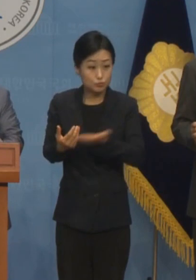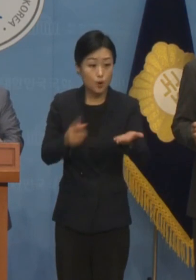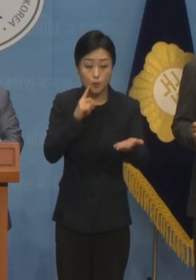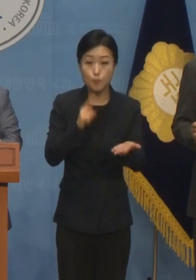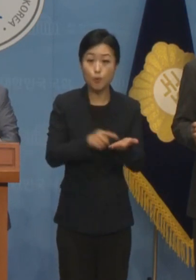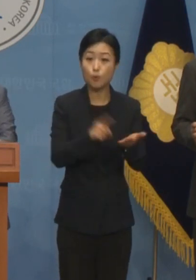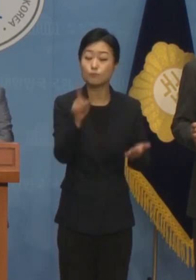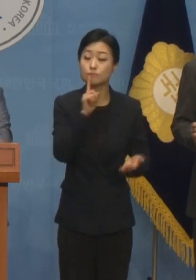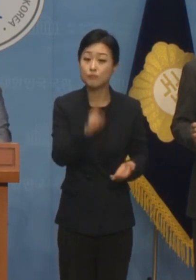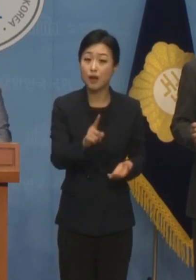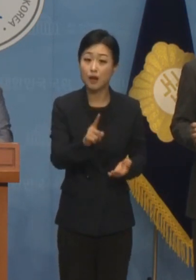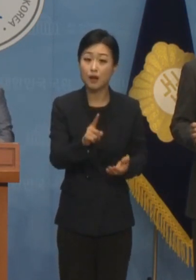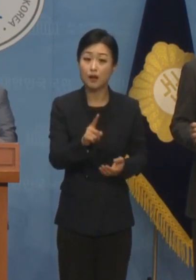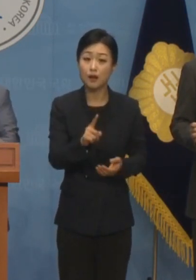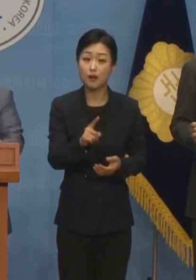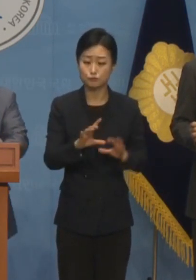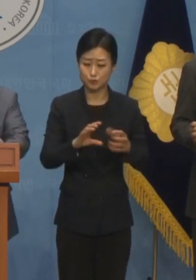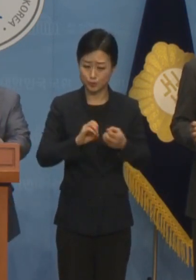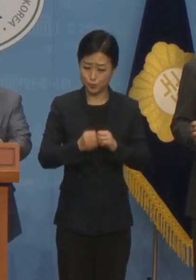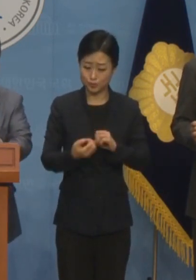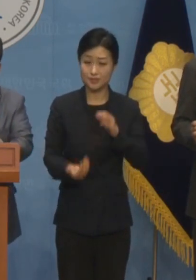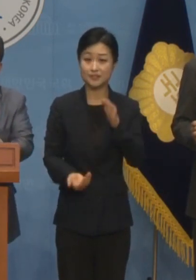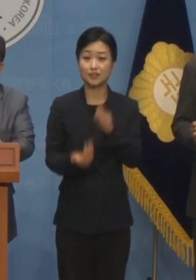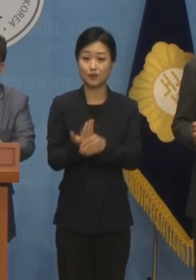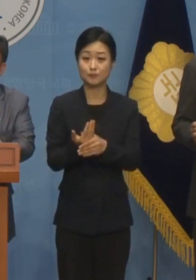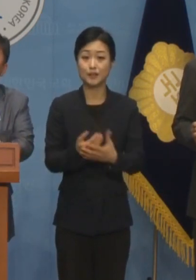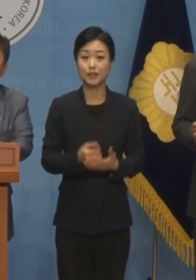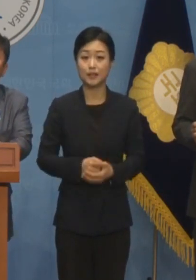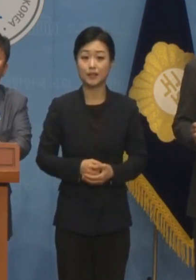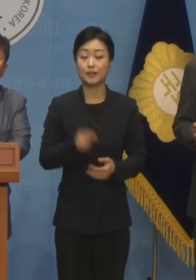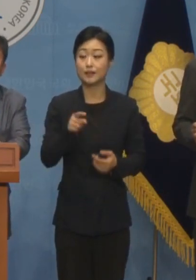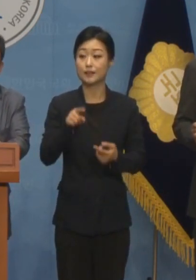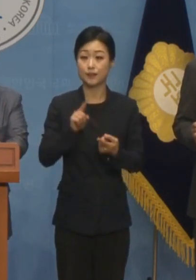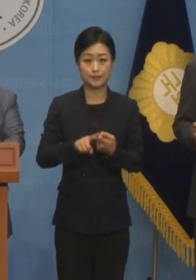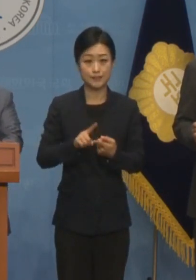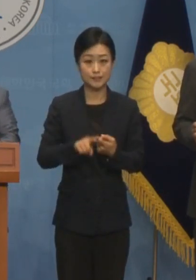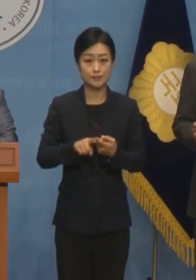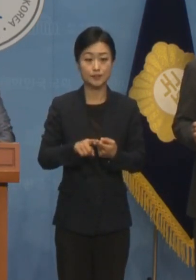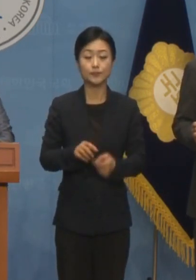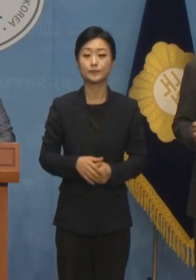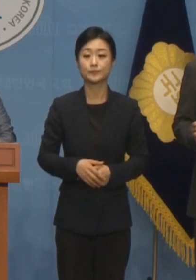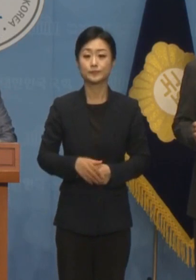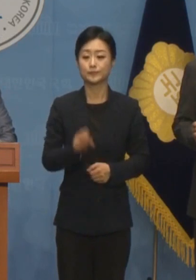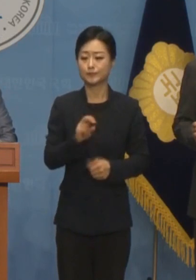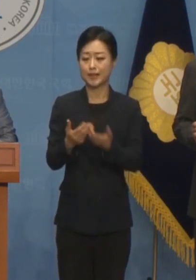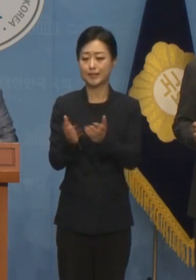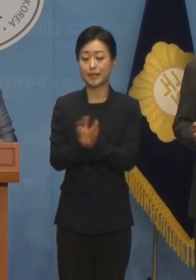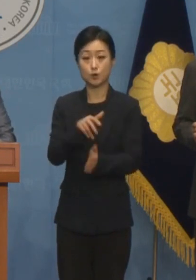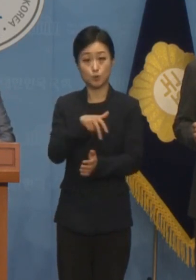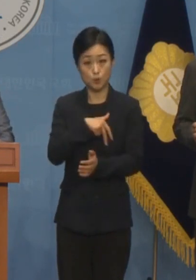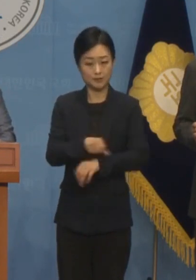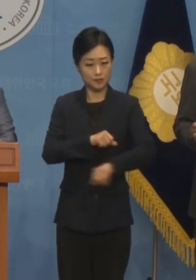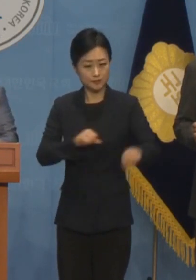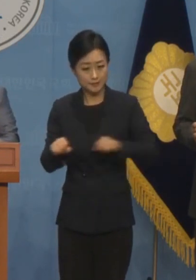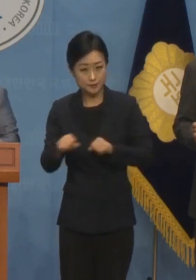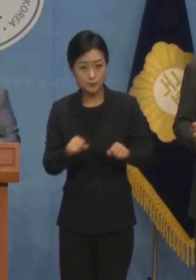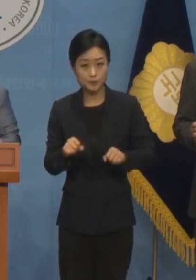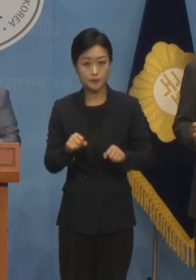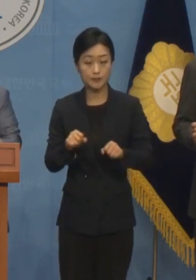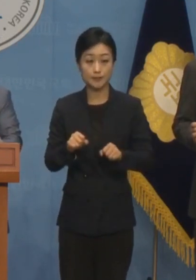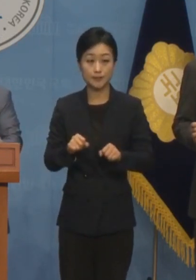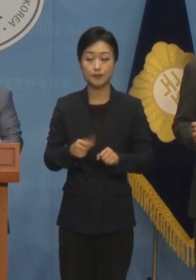보고한다는 겁니까? 이건 더 심각한 국정농단 아닙니까? 이 부분에 대해서 우리 제1야당 민주당 의원님들이 더 적극 나서